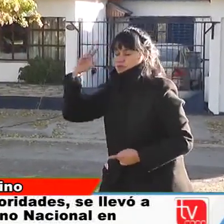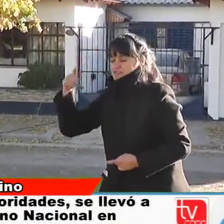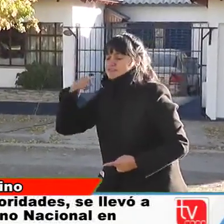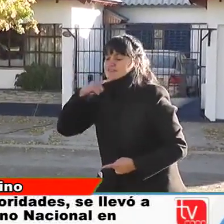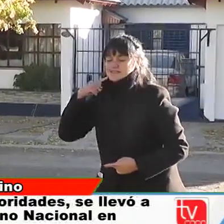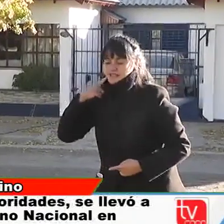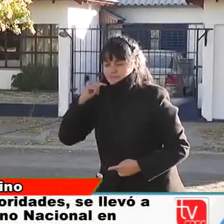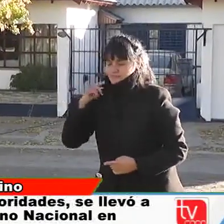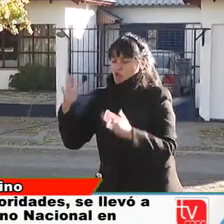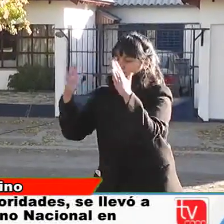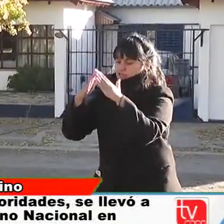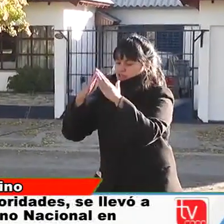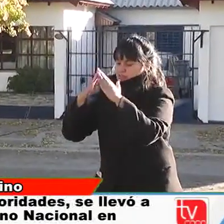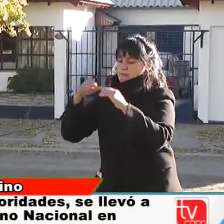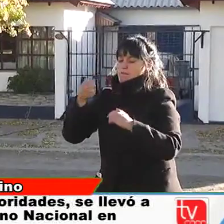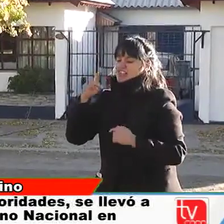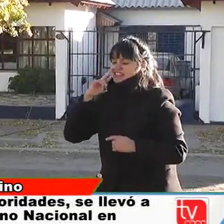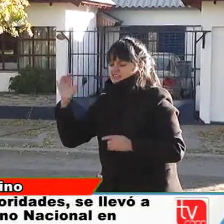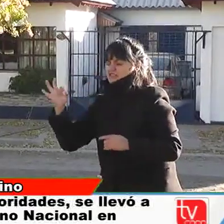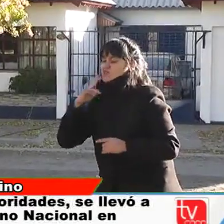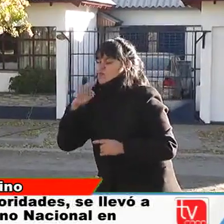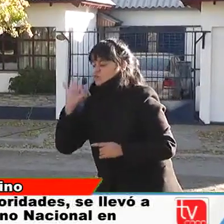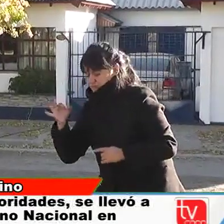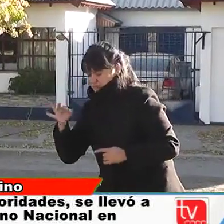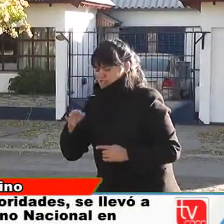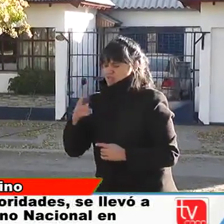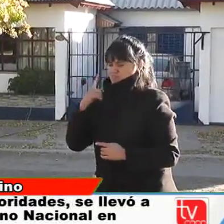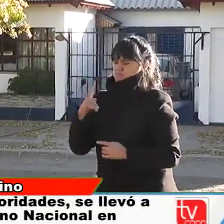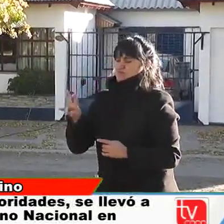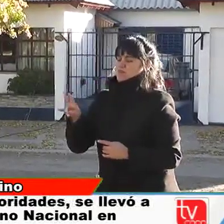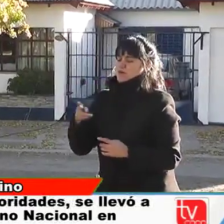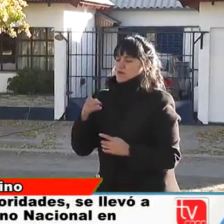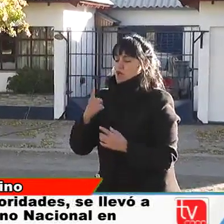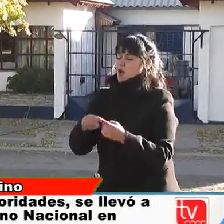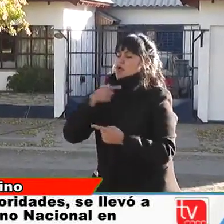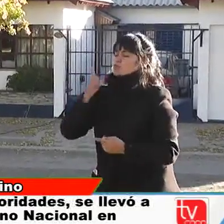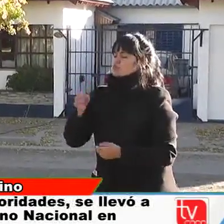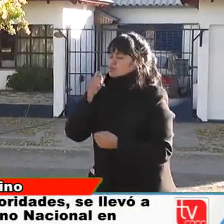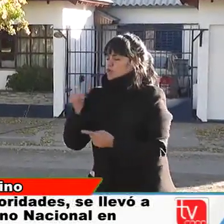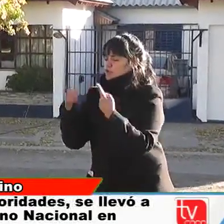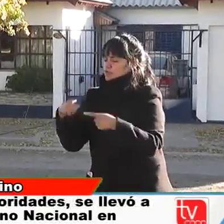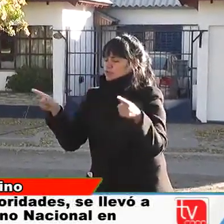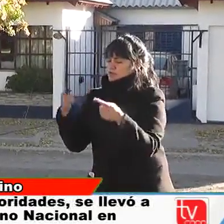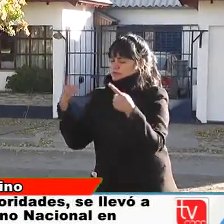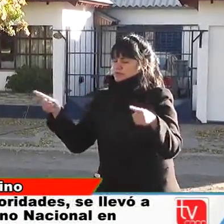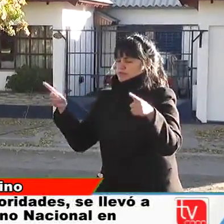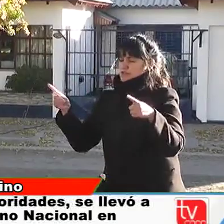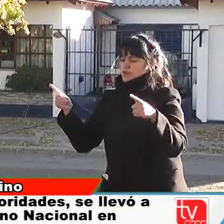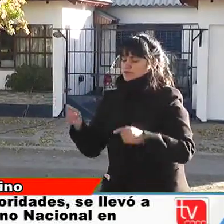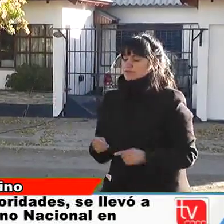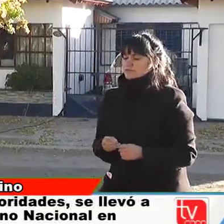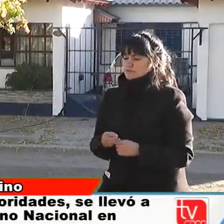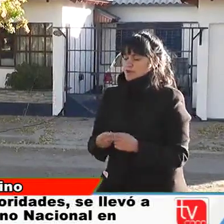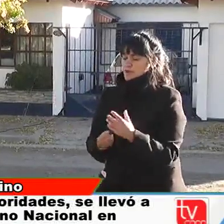1813, en la casa de Mariquita Sánchez de Thompson, quien ella misma lo entonó. Originalmente fue